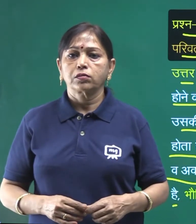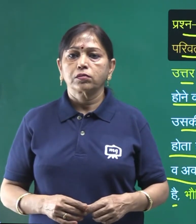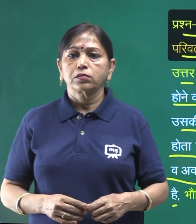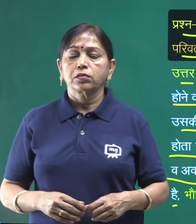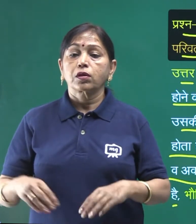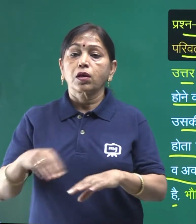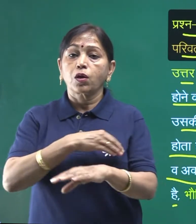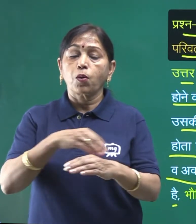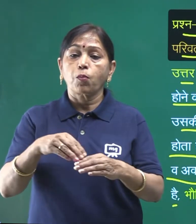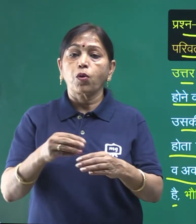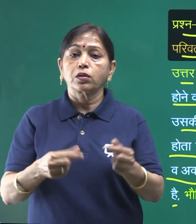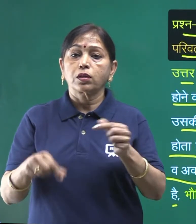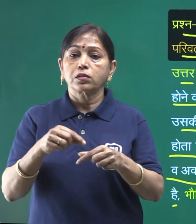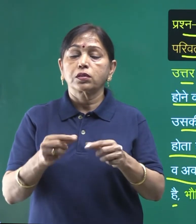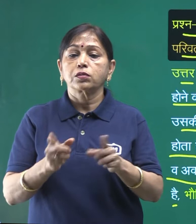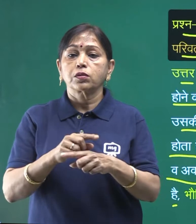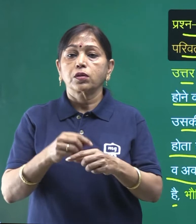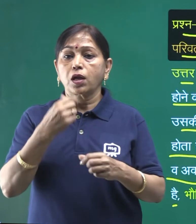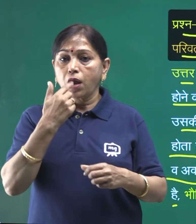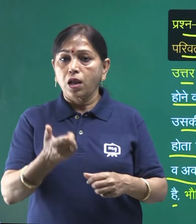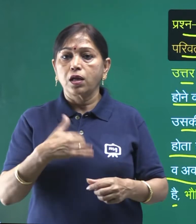भौतिक परिवर्तन कहलाता है।